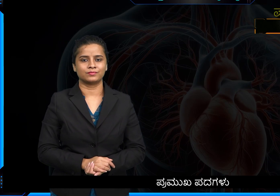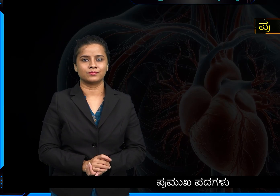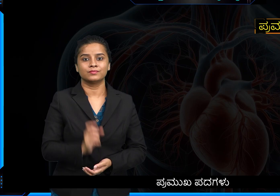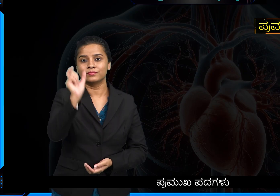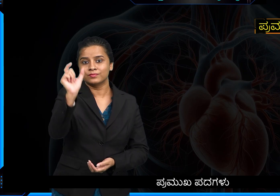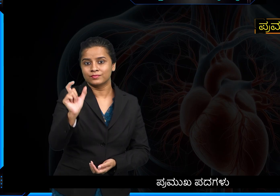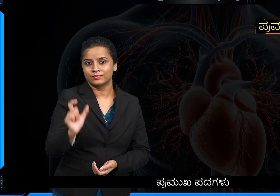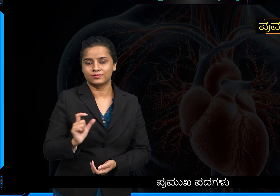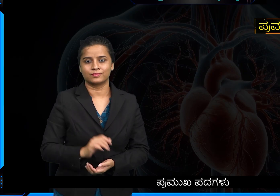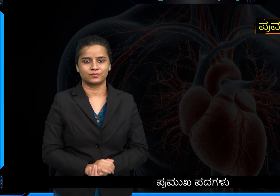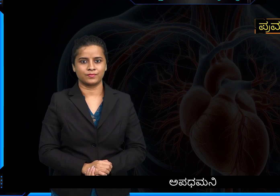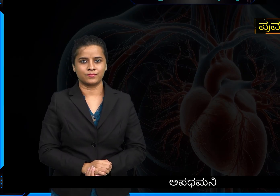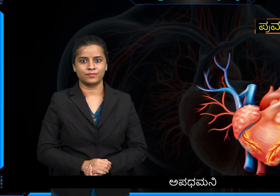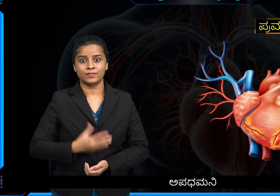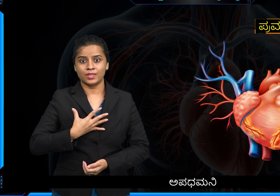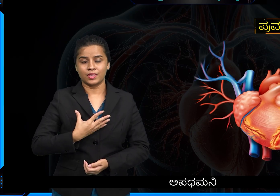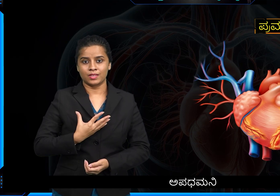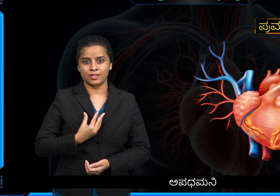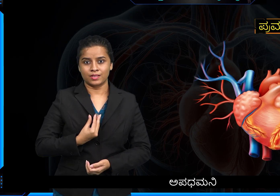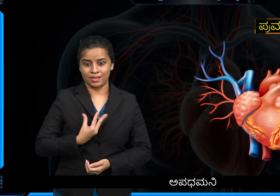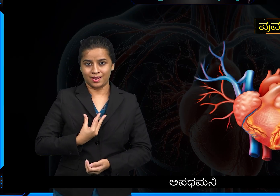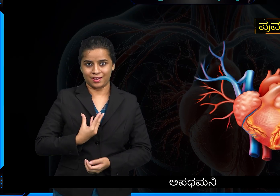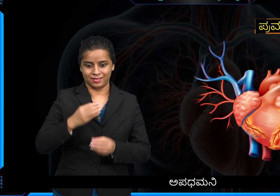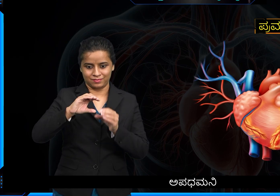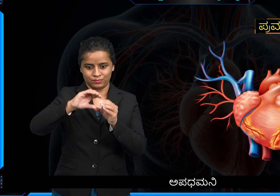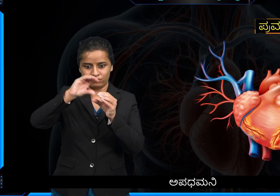ಪ್ರಮುಖ ಪದಗಳು: ಅಪಧಮನಿ,